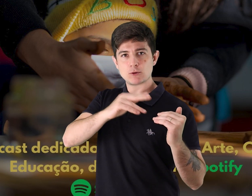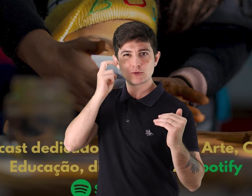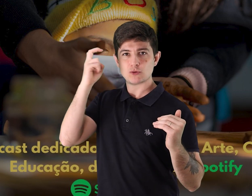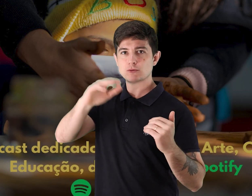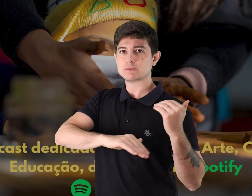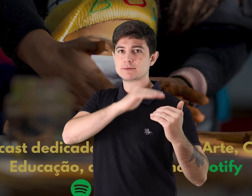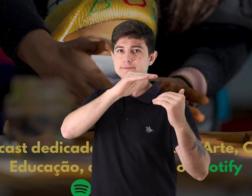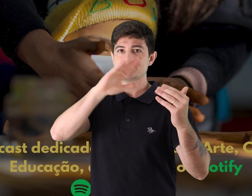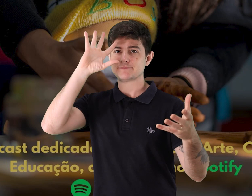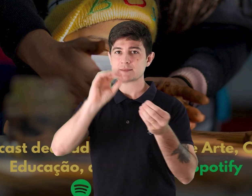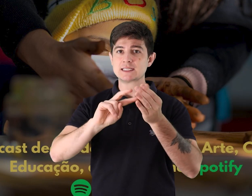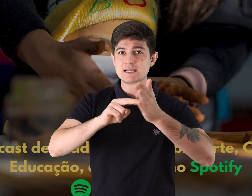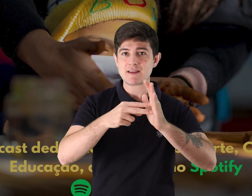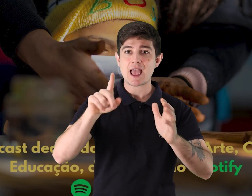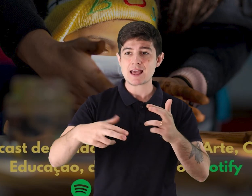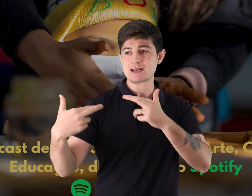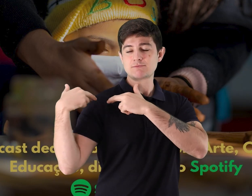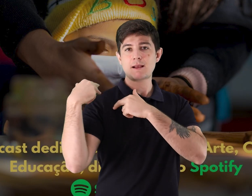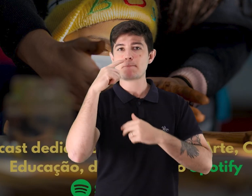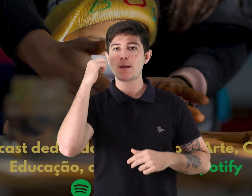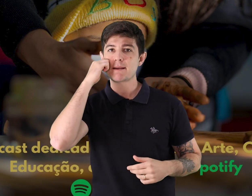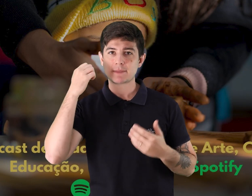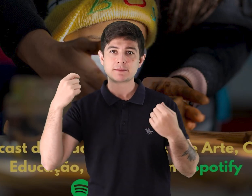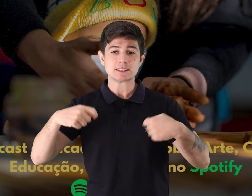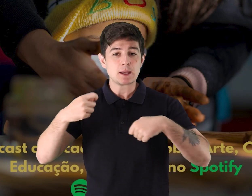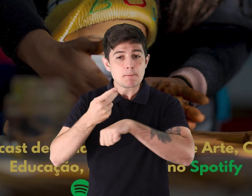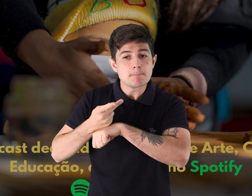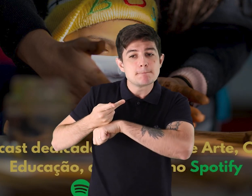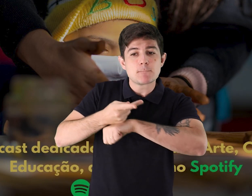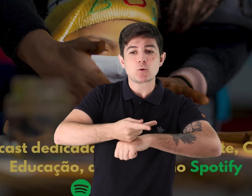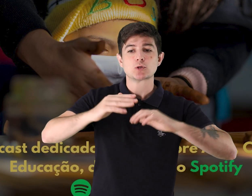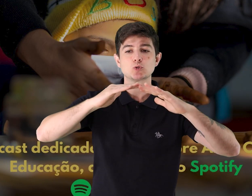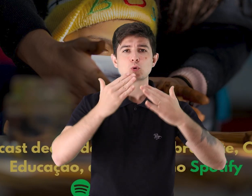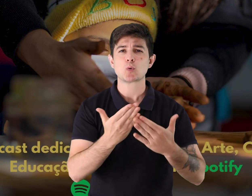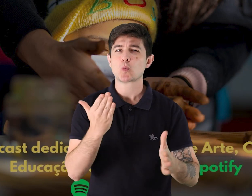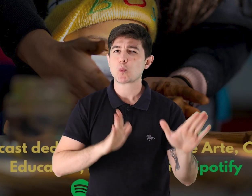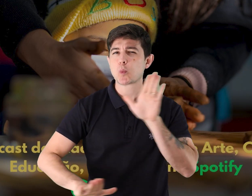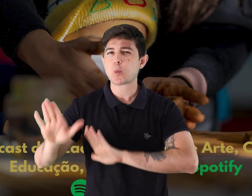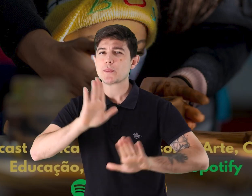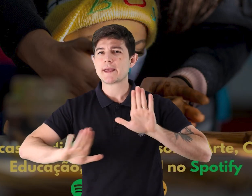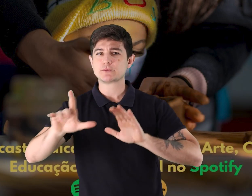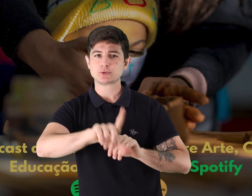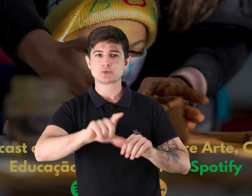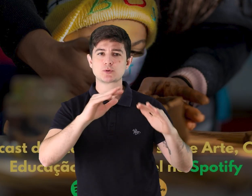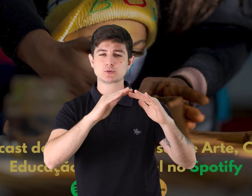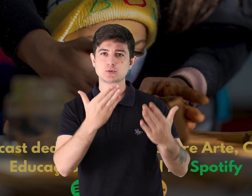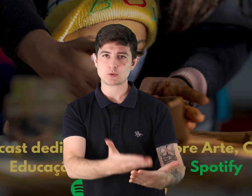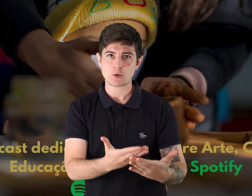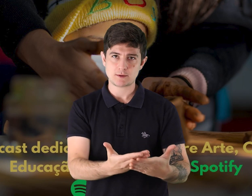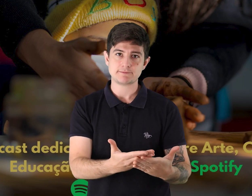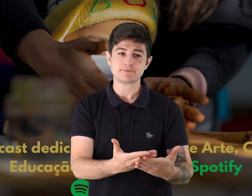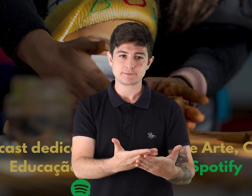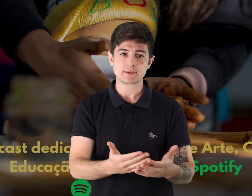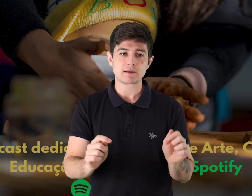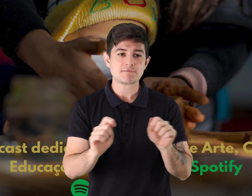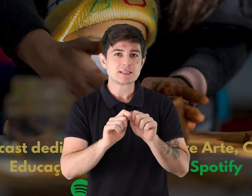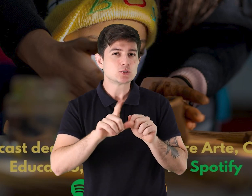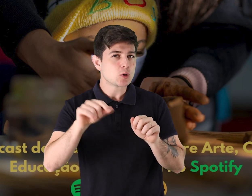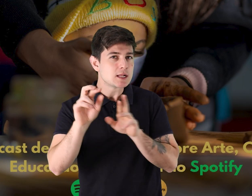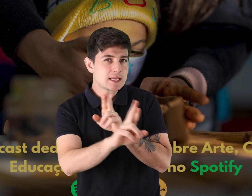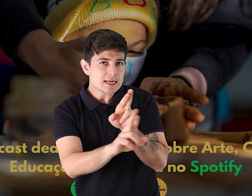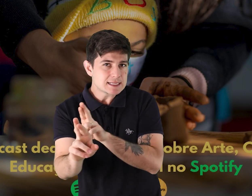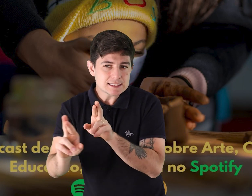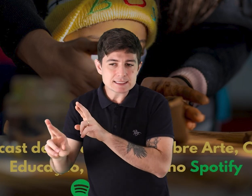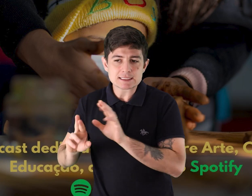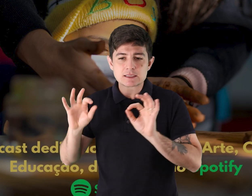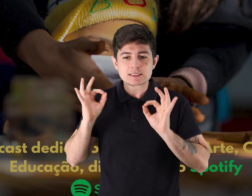a responsabilidade desses pais procurarem uma escola com muito cuidado, fazer uma